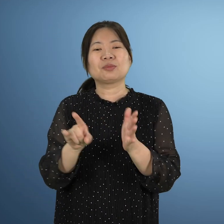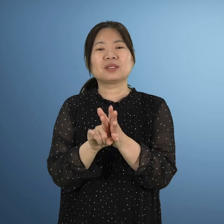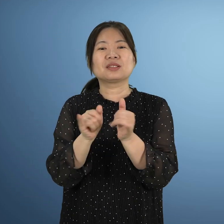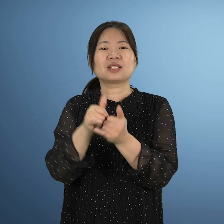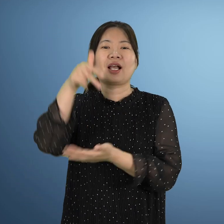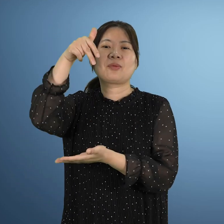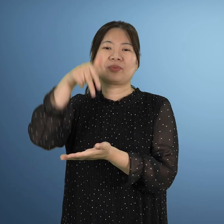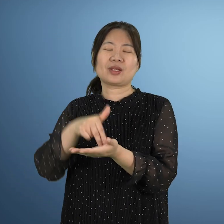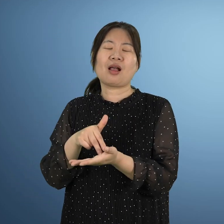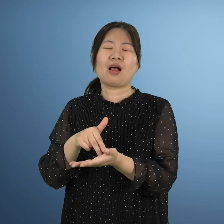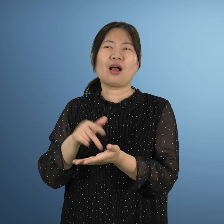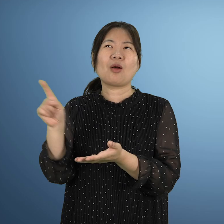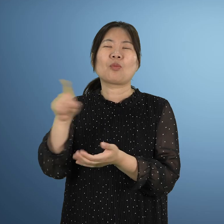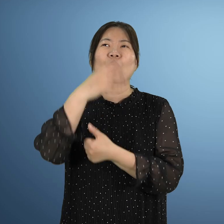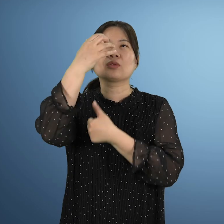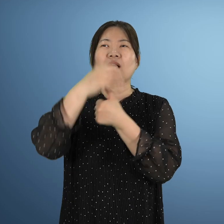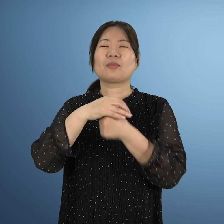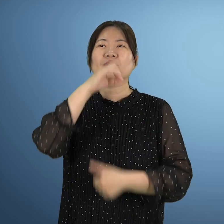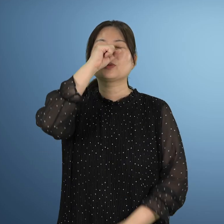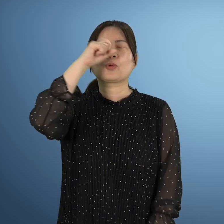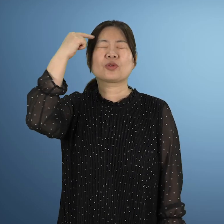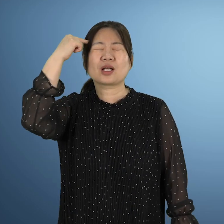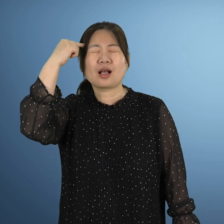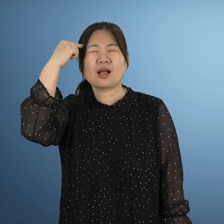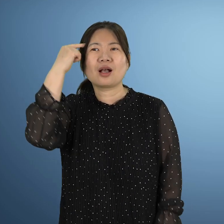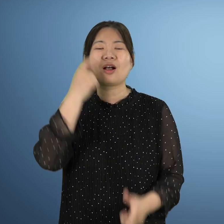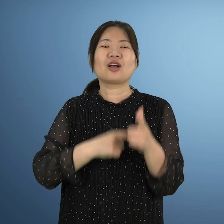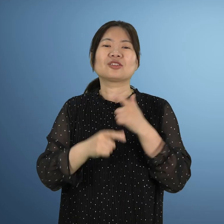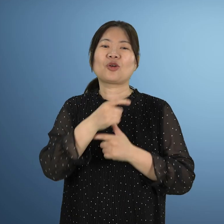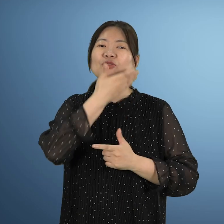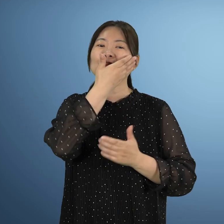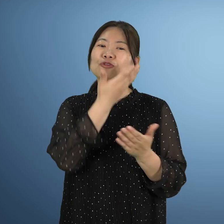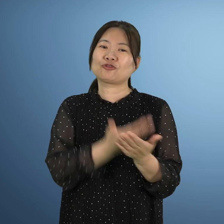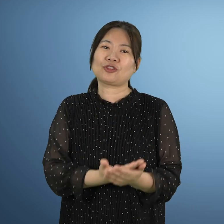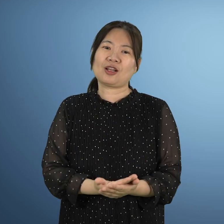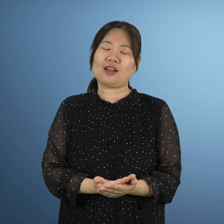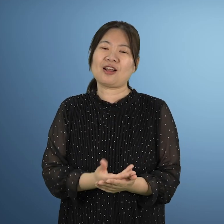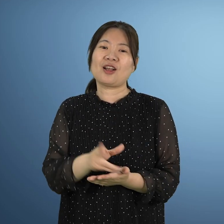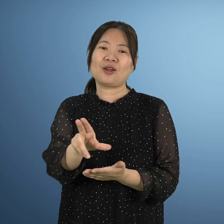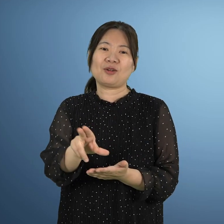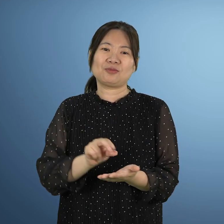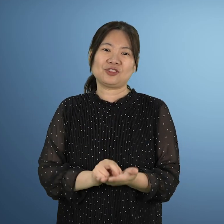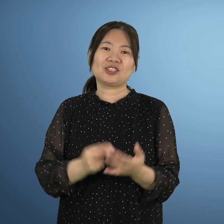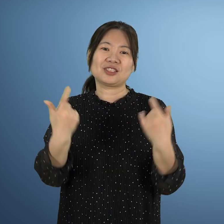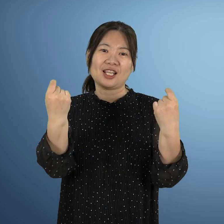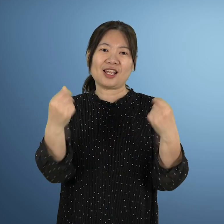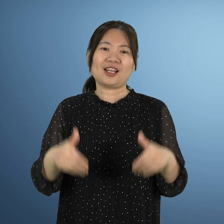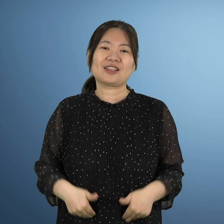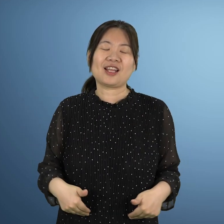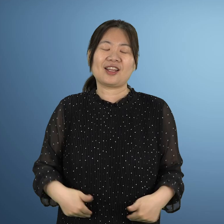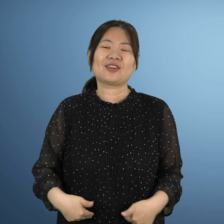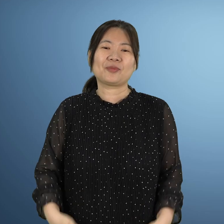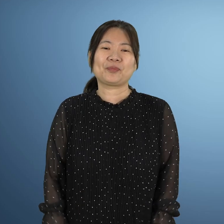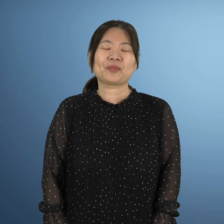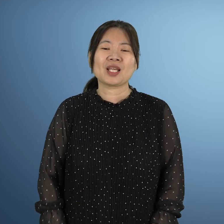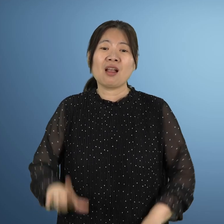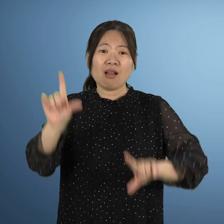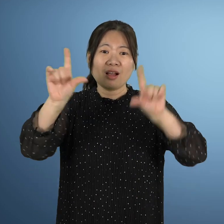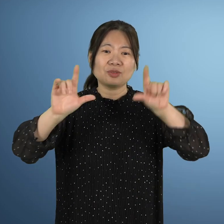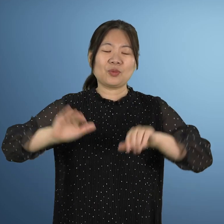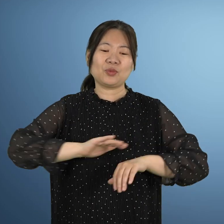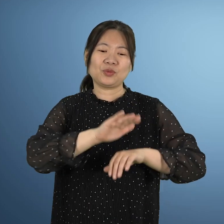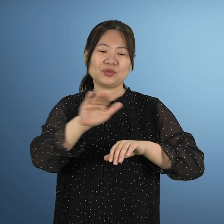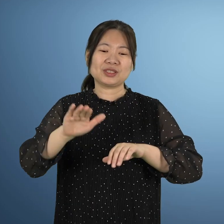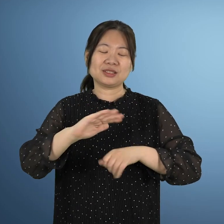그리스도인으로서 뭘 해야 되겠는가? 이게 더 중요한 문제여야 한다 그 말이에요. 그 모습을 우리는